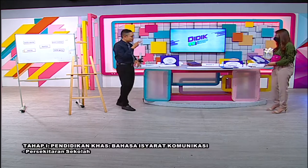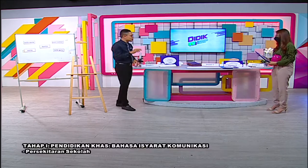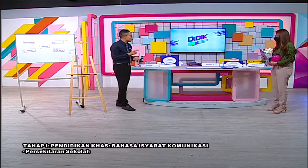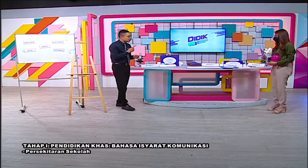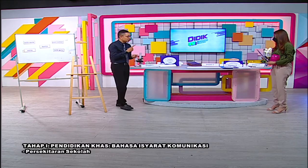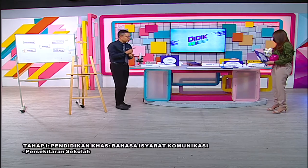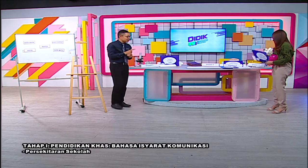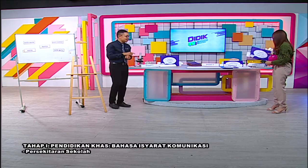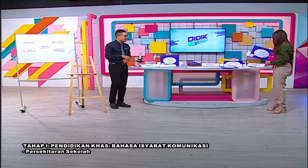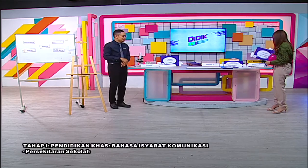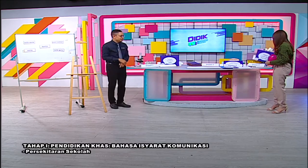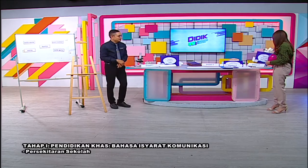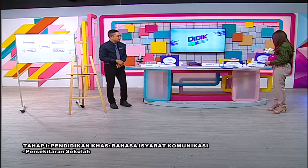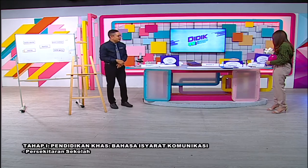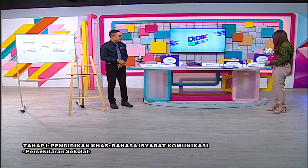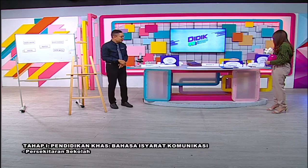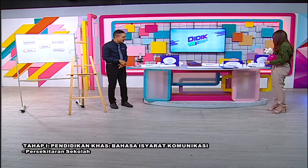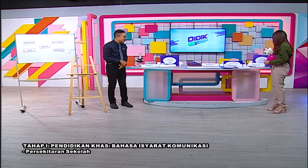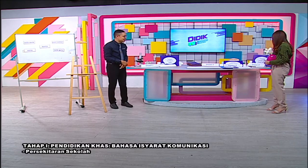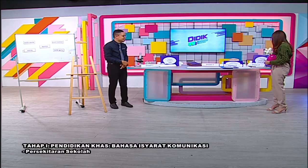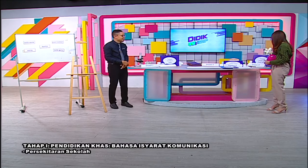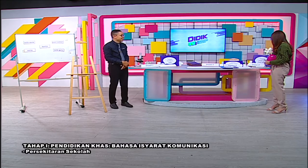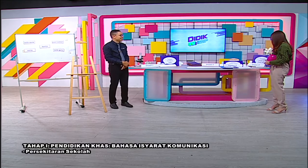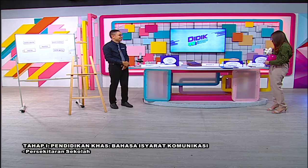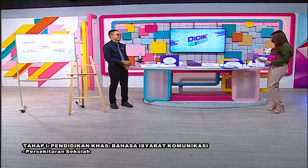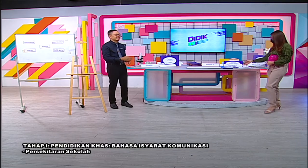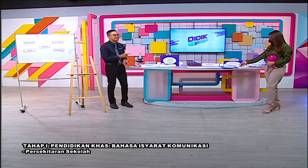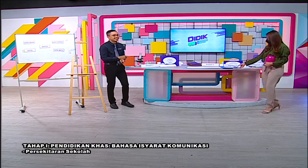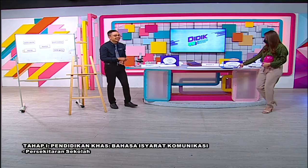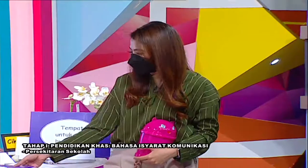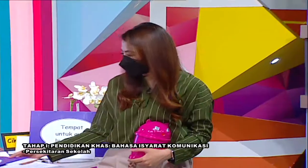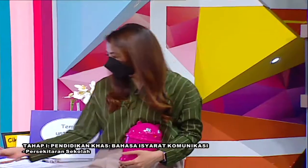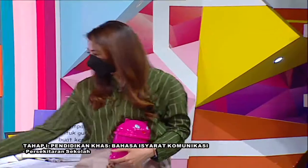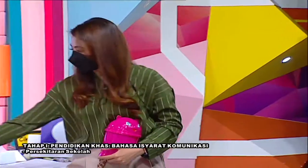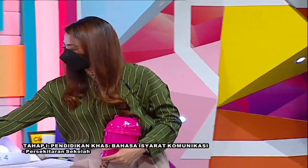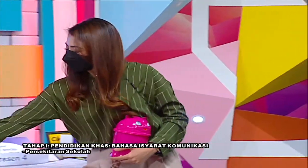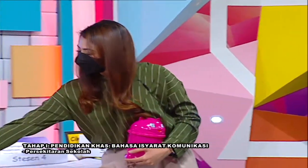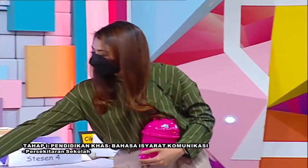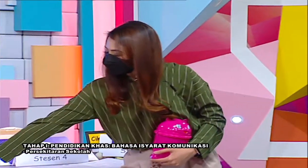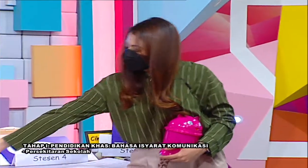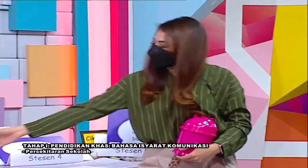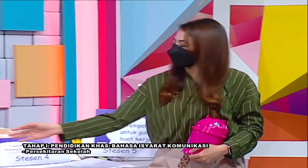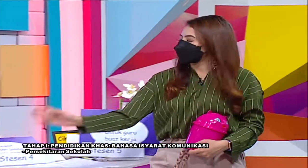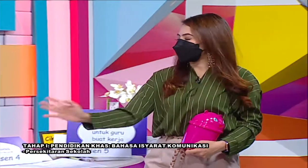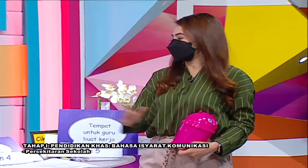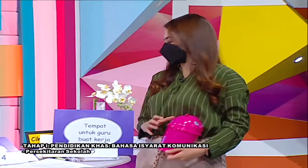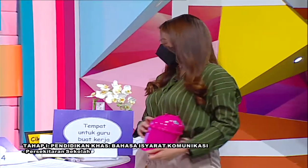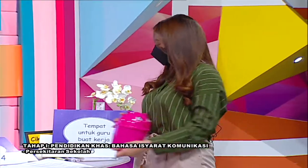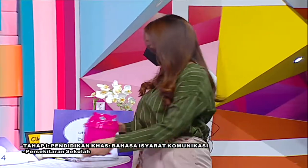semua betul ni Kak Eli. Saya cuba cikgu. Cikgu yang ajar saya. Cikgu sangat pandai ajar saya. Okey. Okey, ini yang terakhir cikgu. Okey, okey.